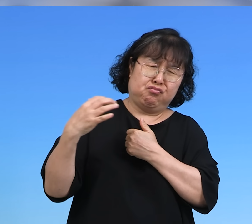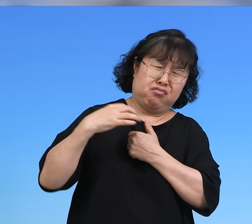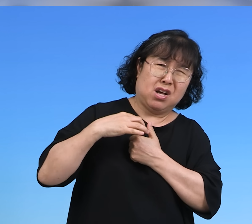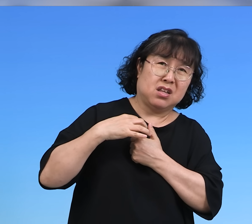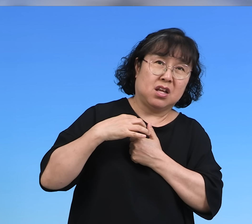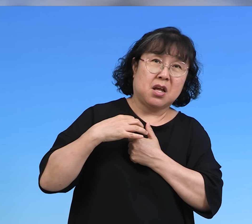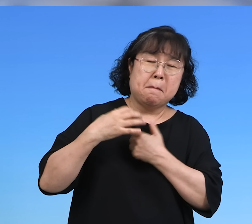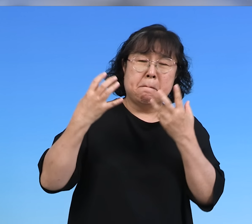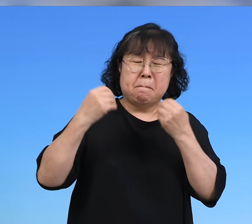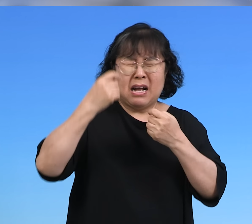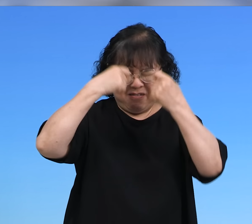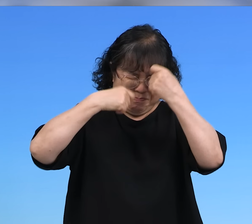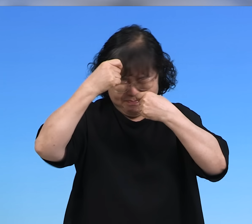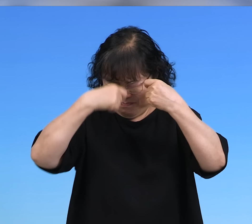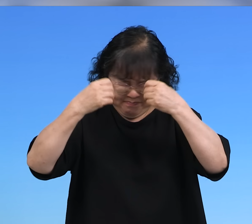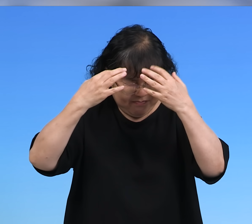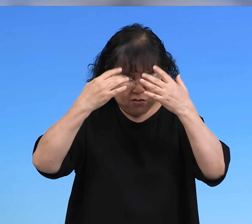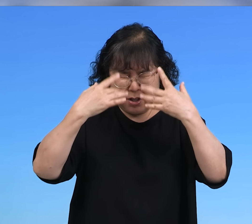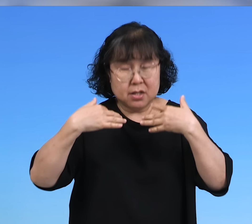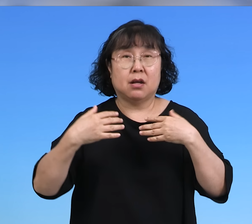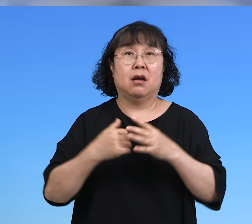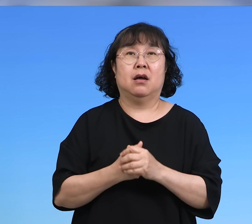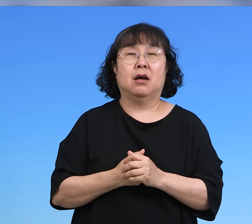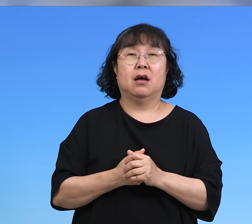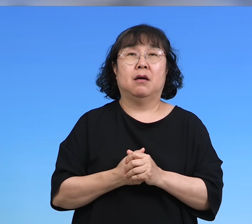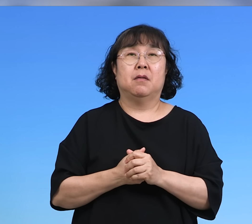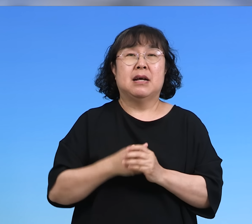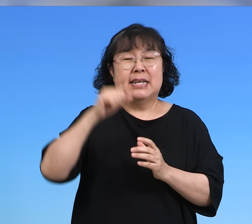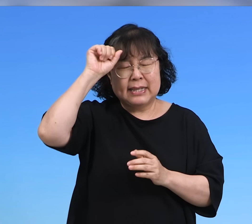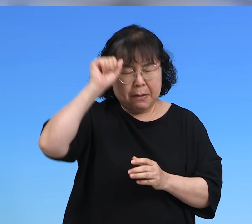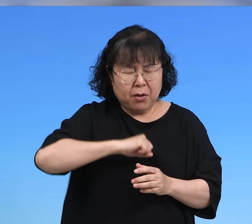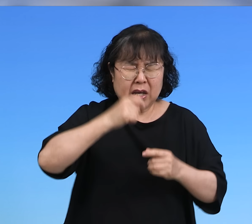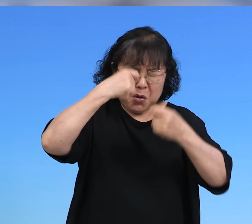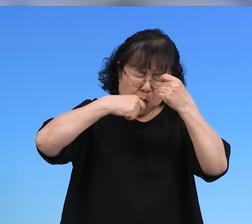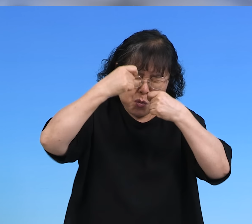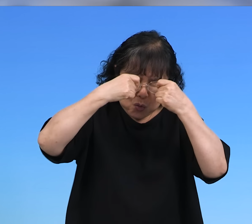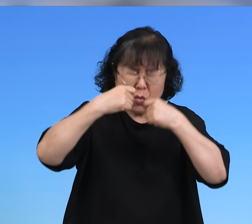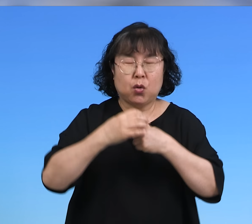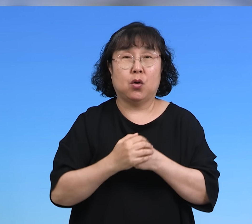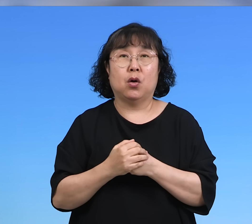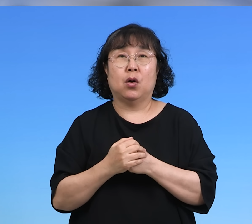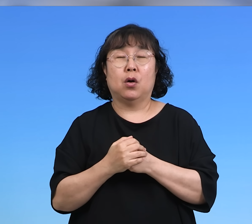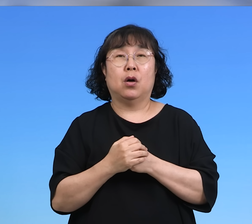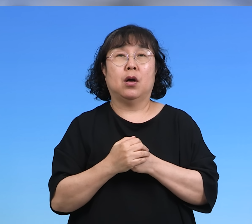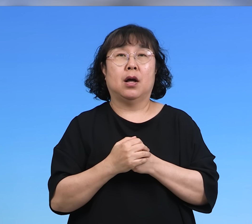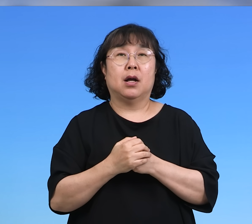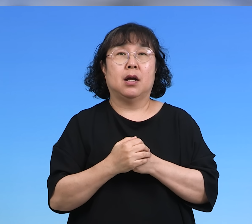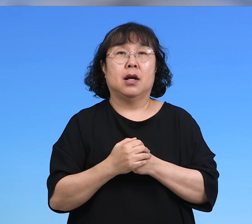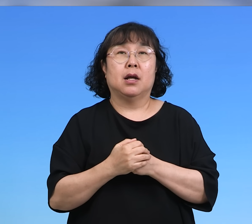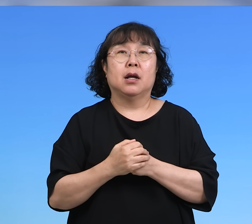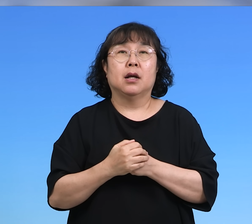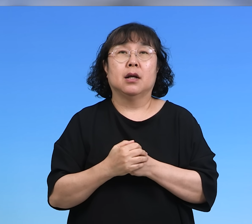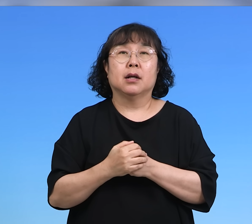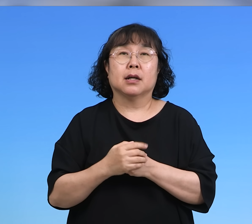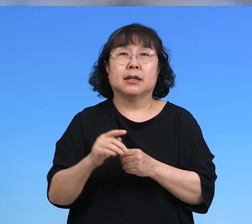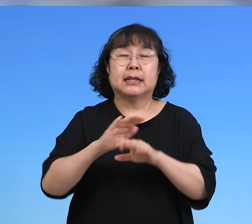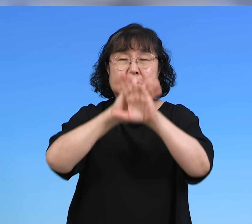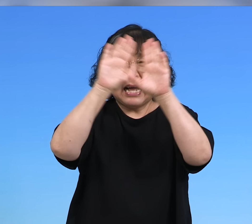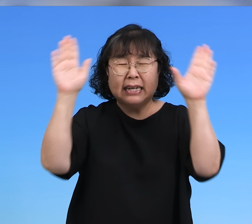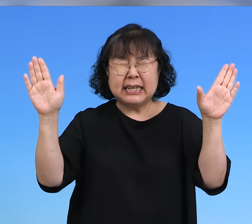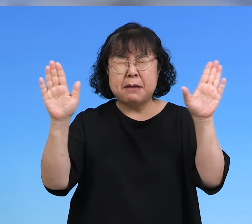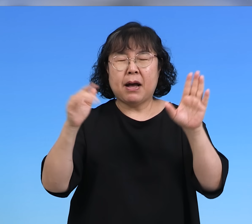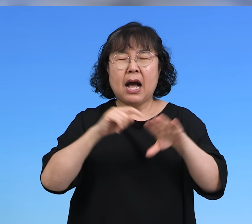울었습니다. 뭐 그냥 뭐 새벽에 나와도 울고요. 여기 지금 이제 아무도 없는데